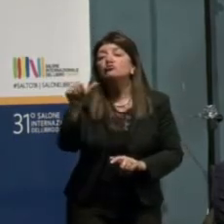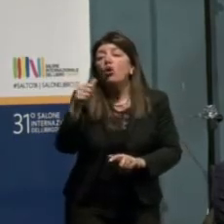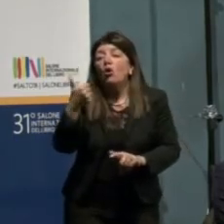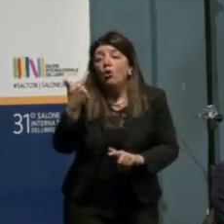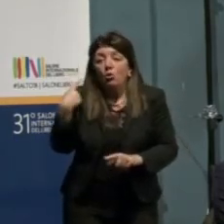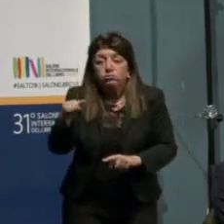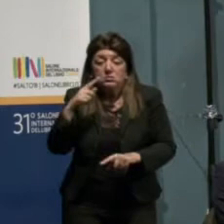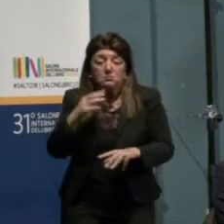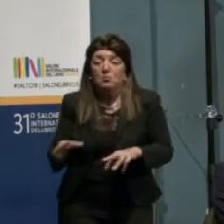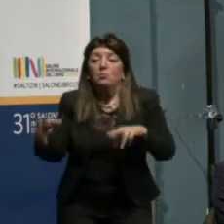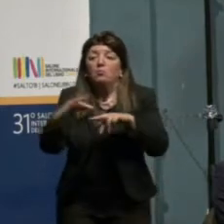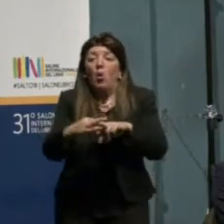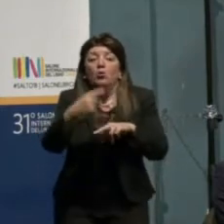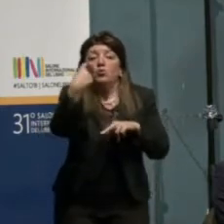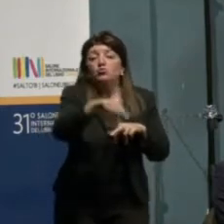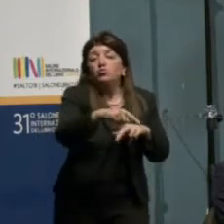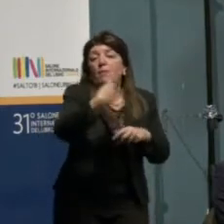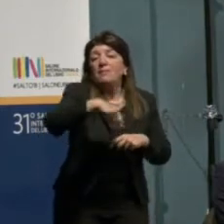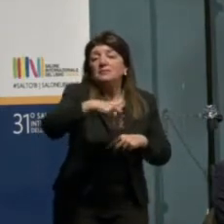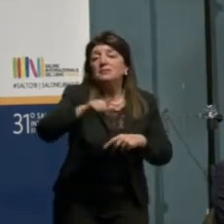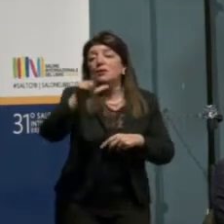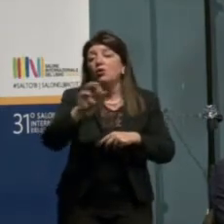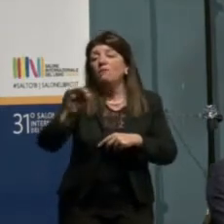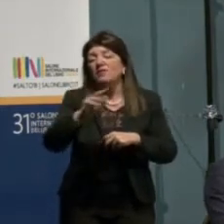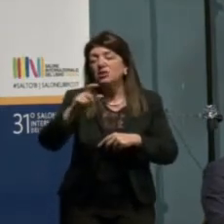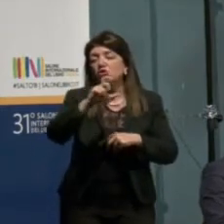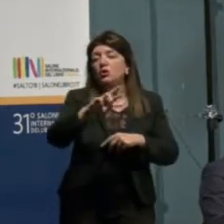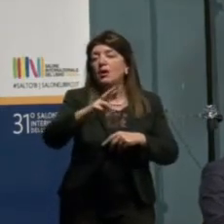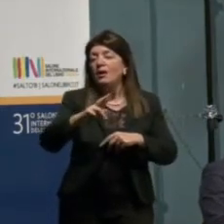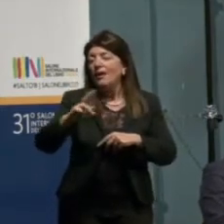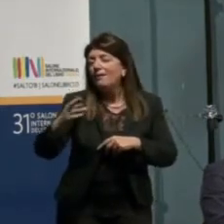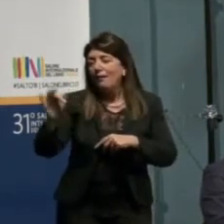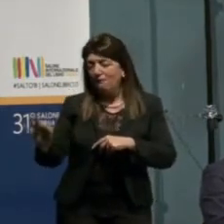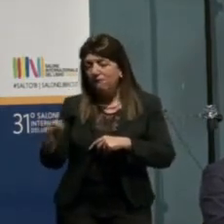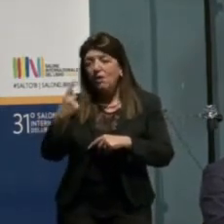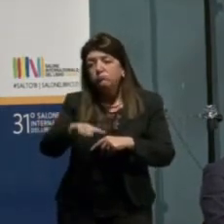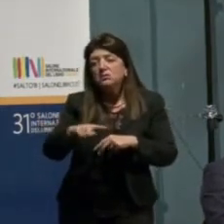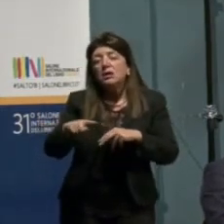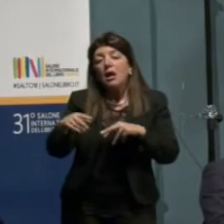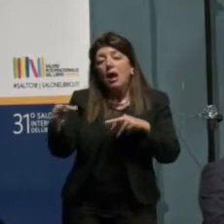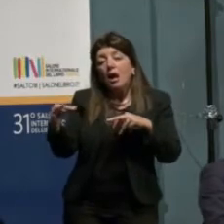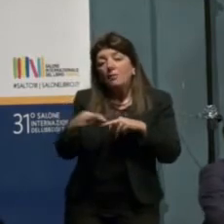presidente della crf e quindi la moglie della persona che segue giulio